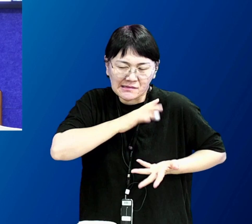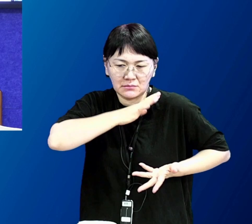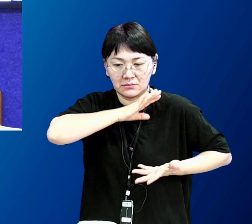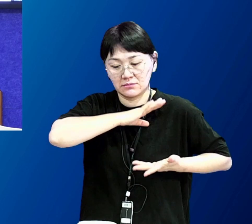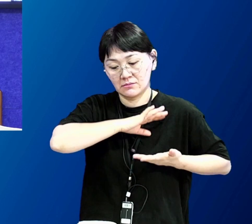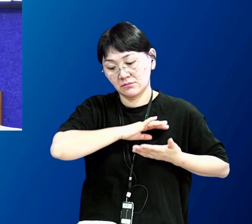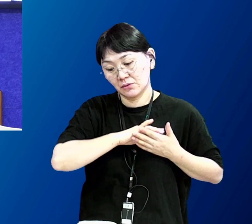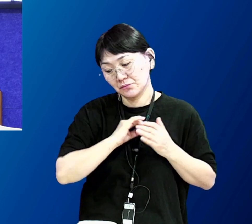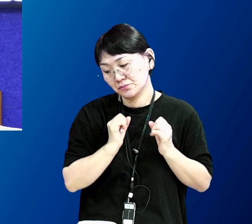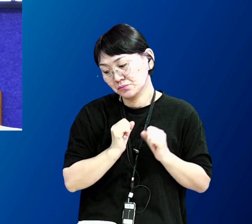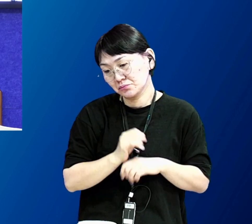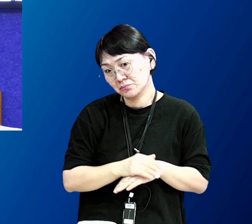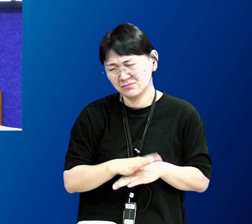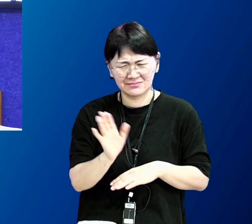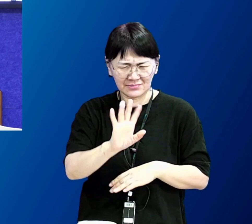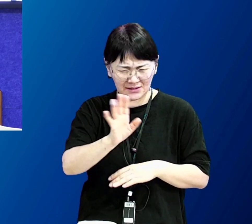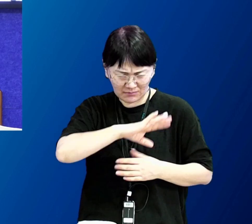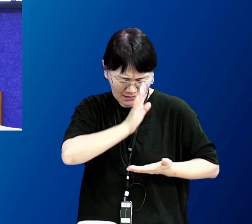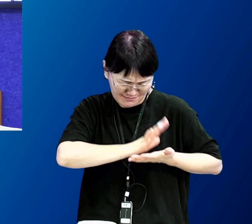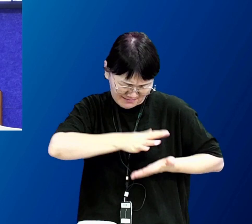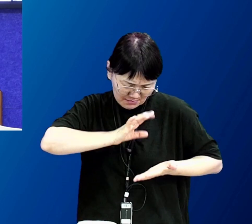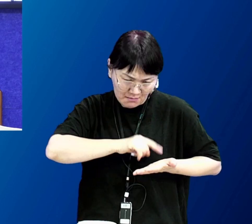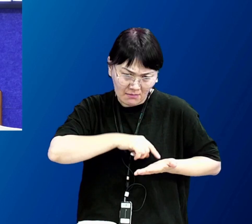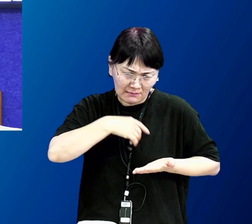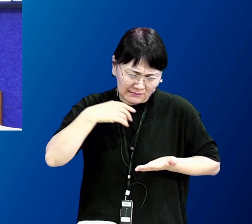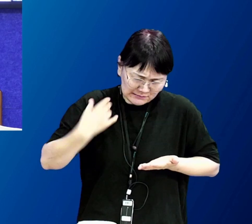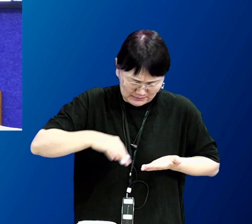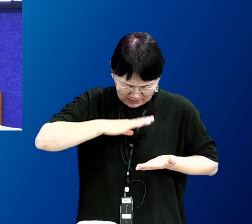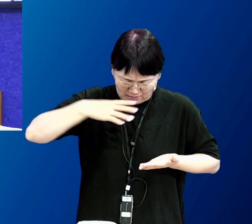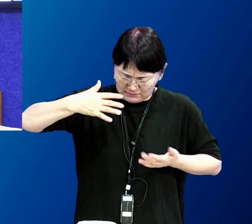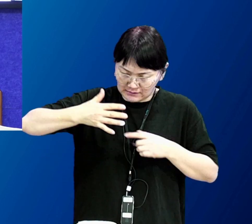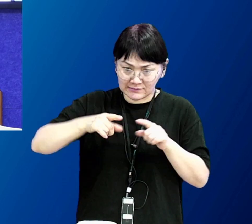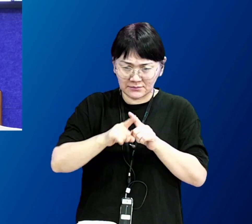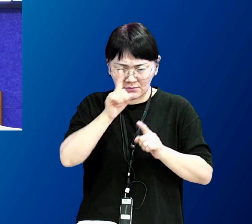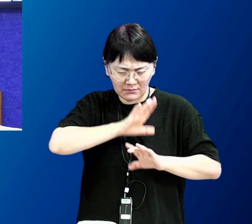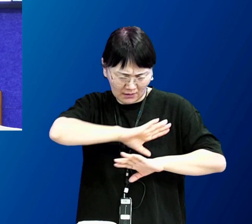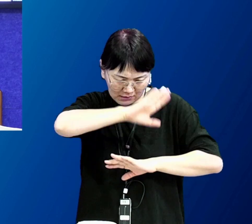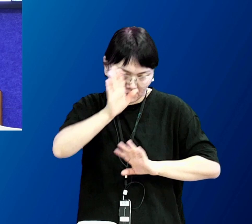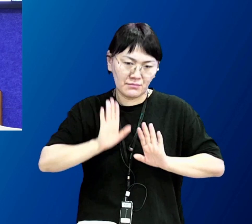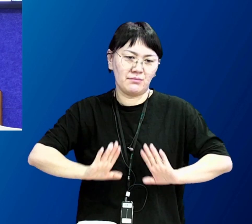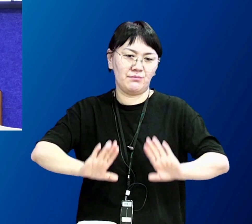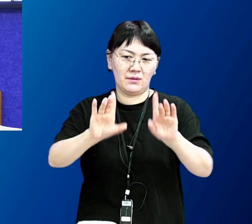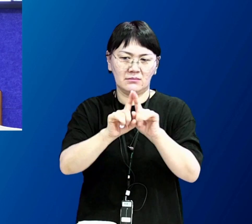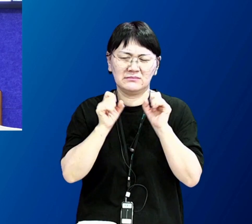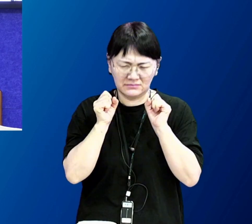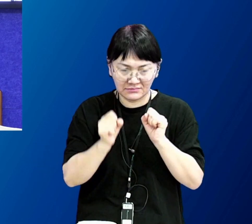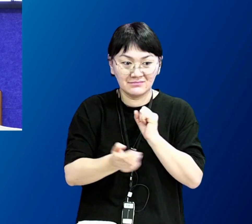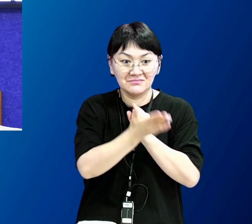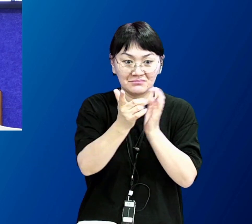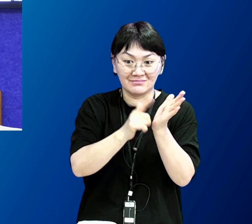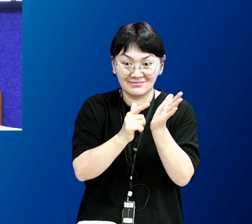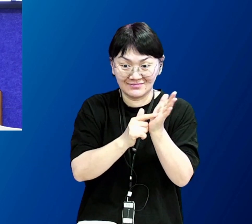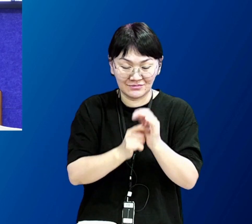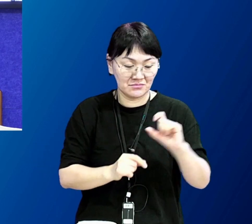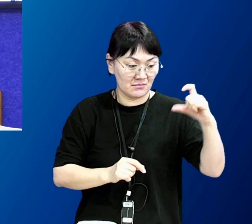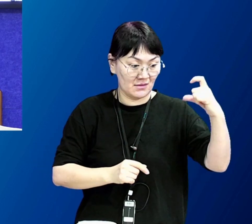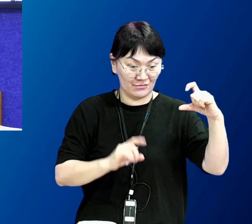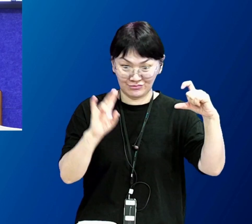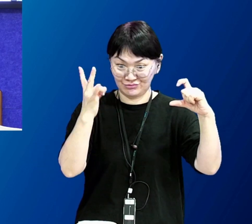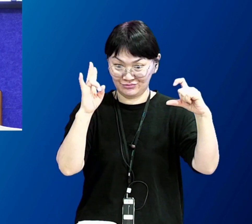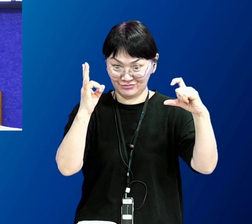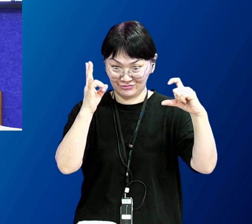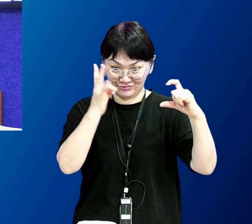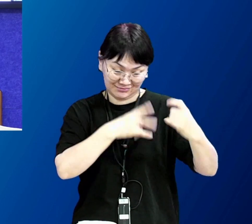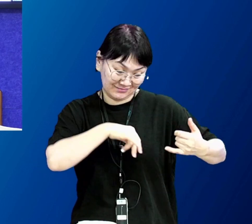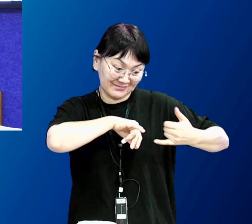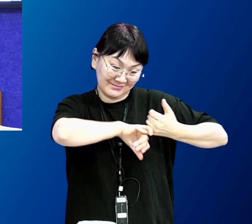тэр халуунаар нь хадгалж авч явахын тулд хичээх ёстой гэж бодож байна. Эхнэр нөхөрч тэр бие